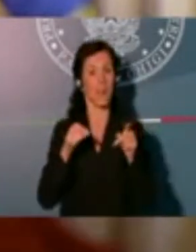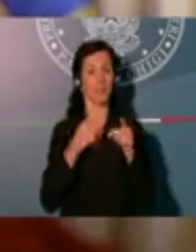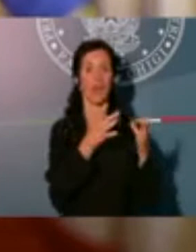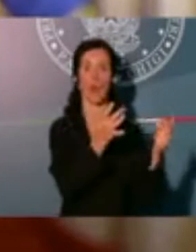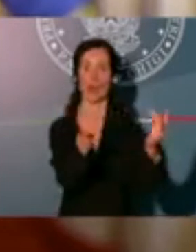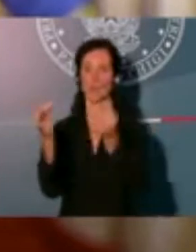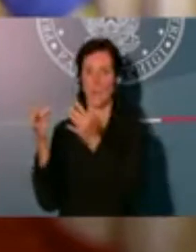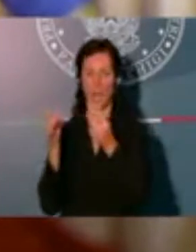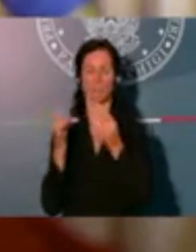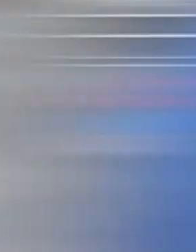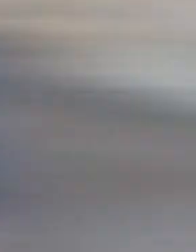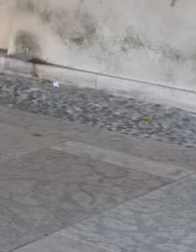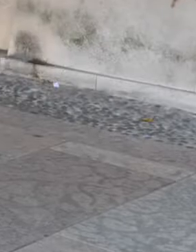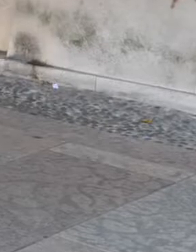Conte.